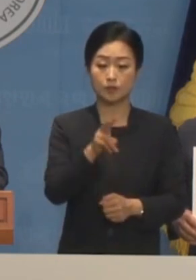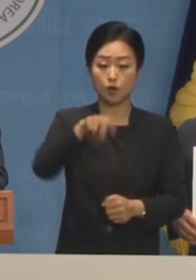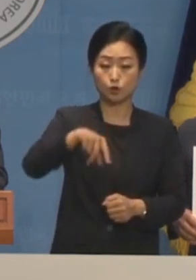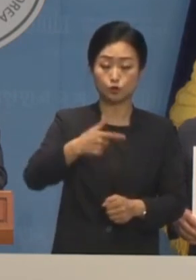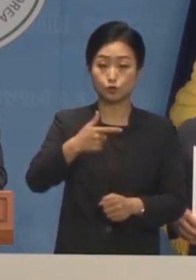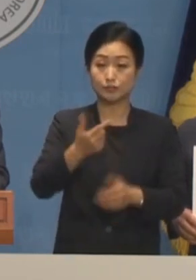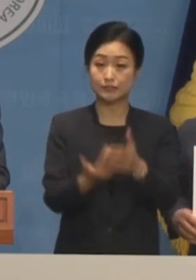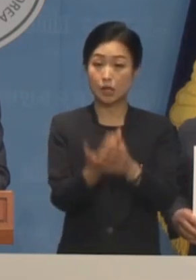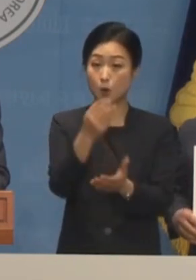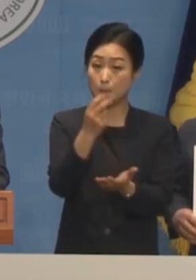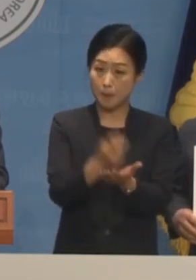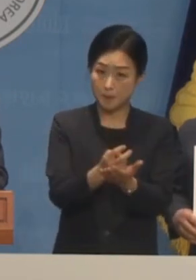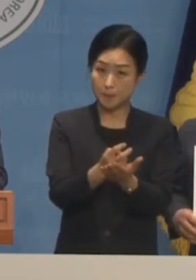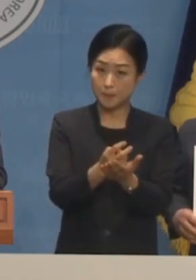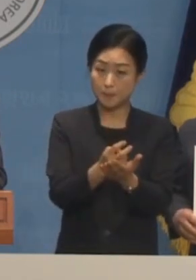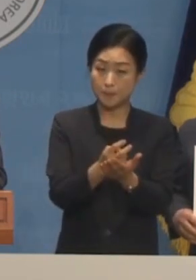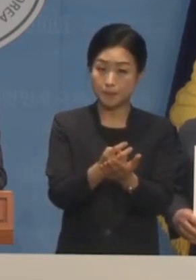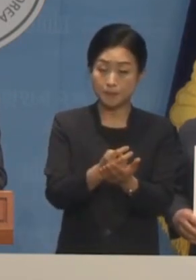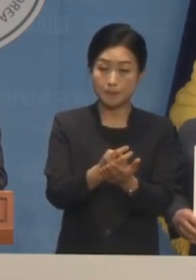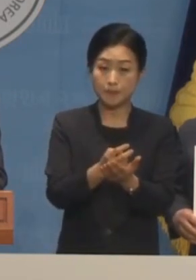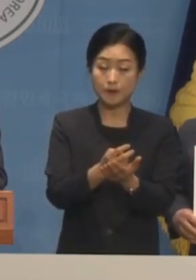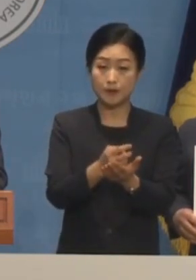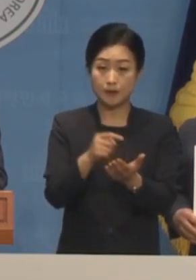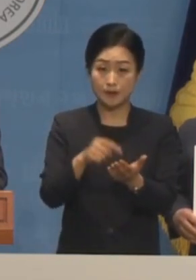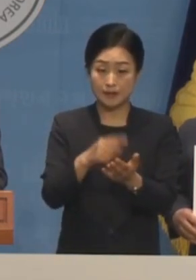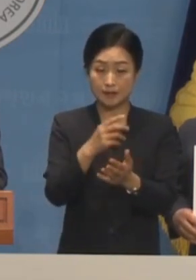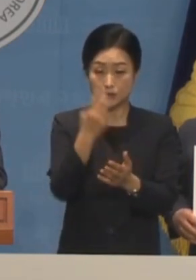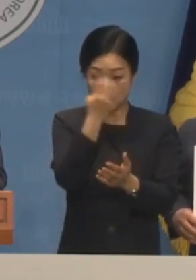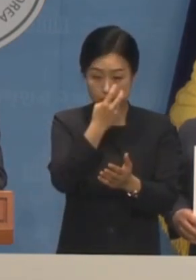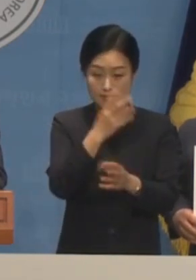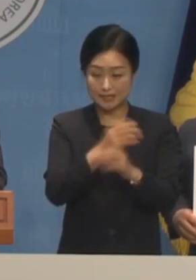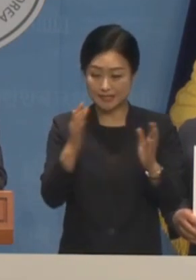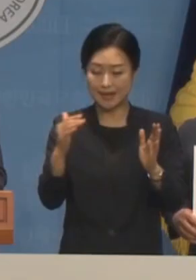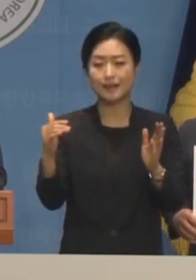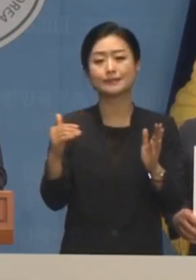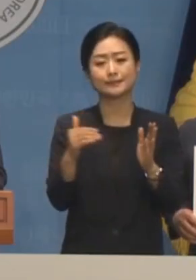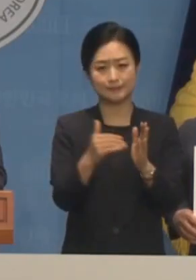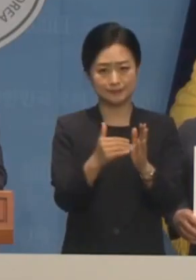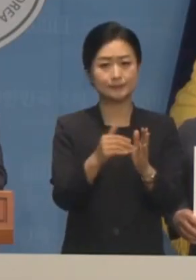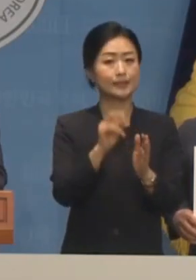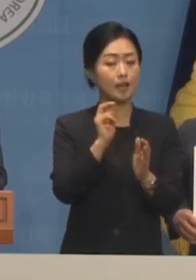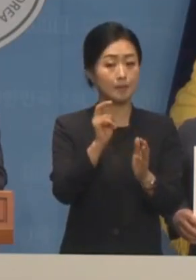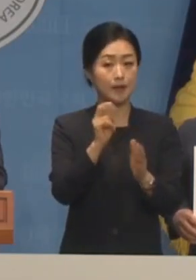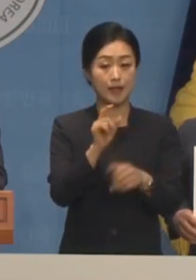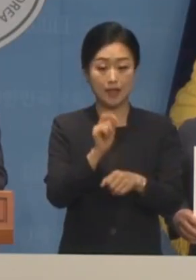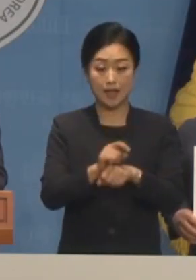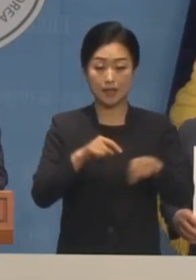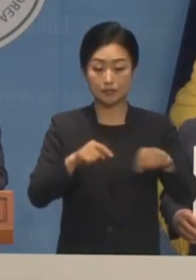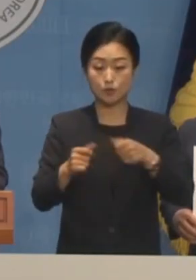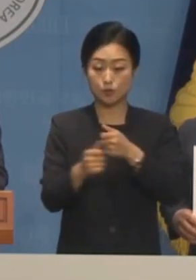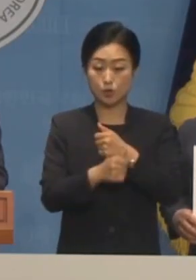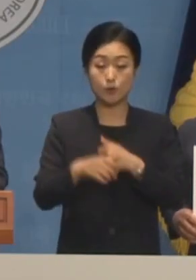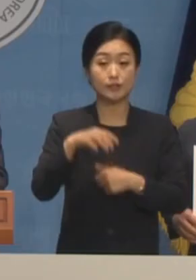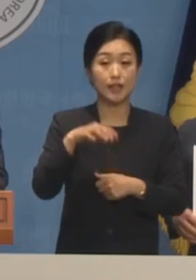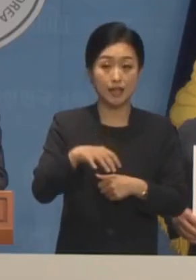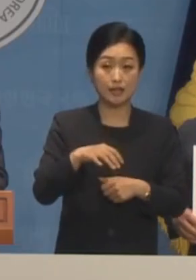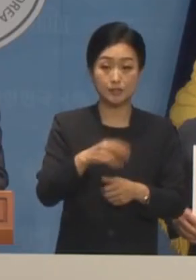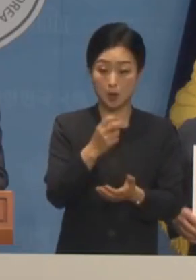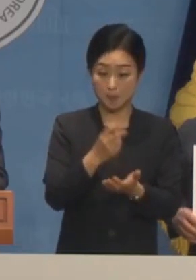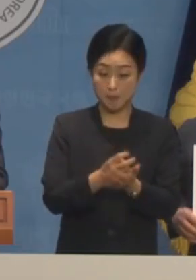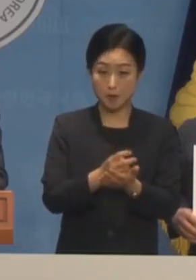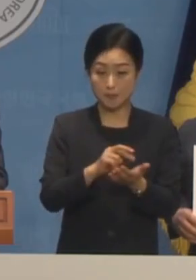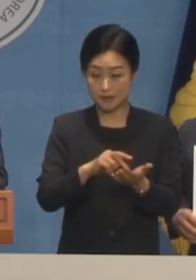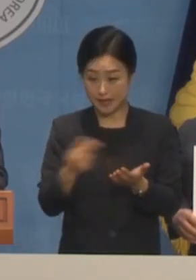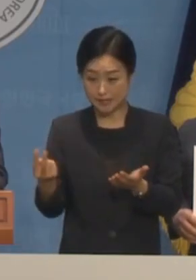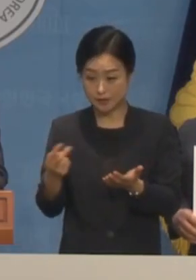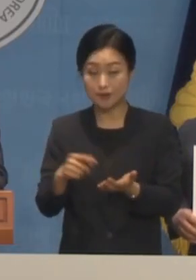법 여순사건 법정 조사 기간이 마감됩니다 현재 국채 행안위 여순 사건 특별법 일부 개정법률이 상정되어